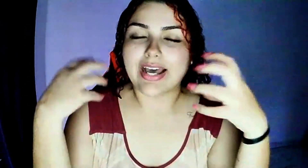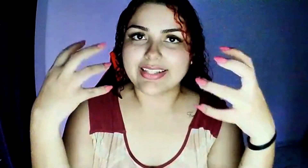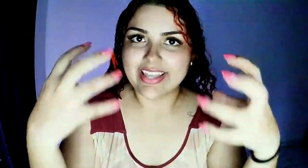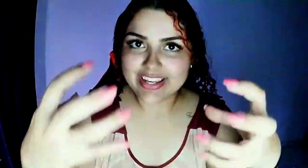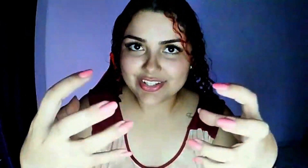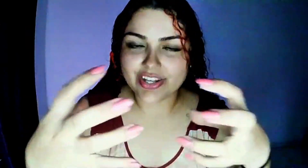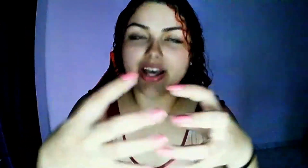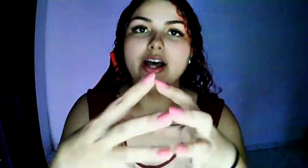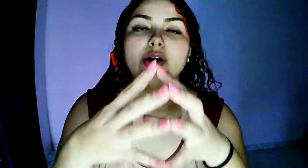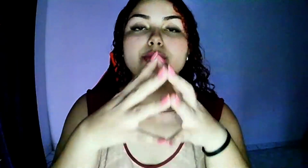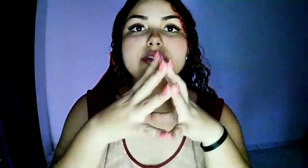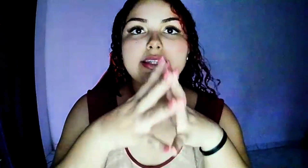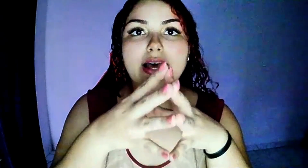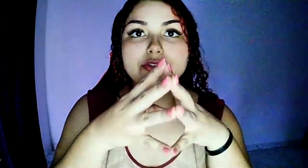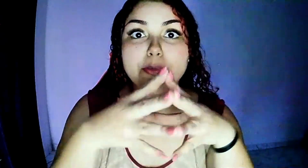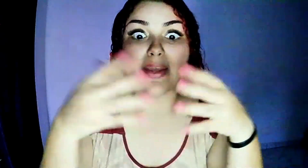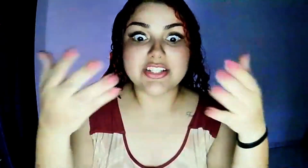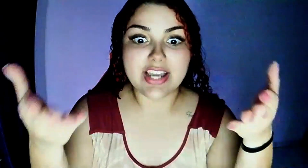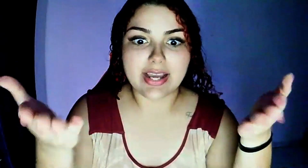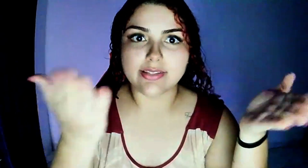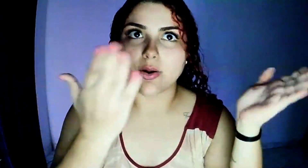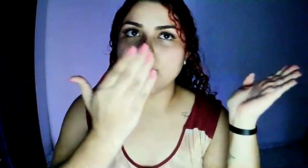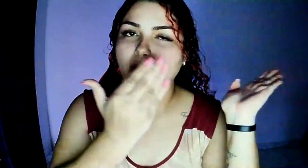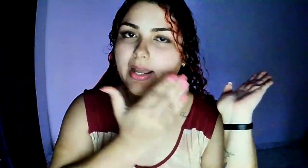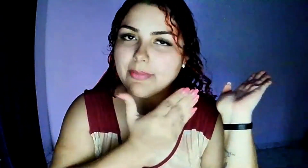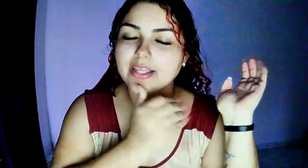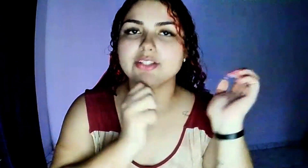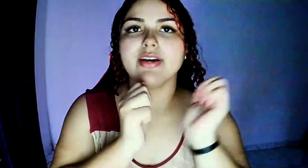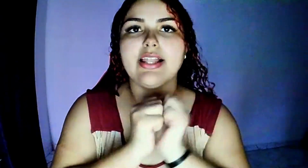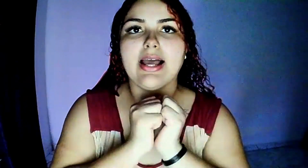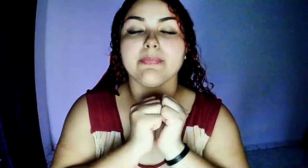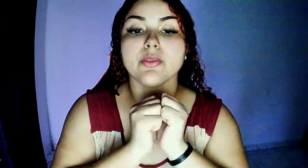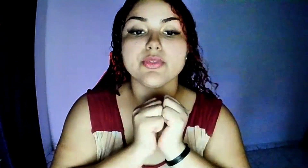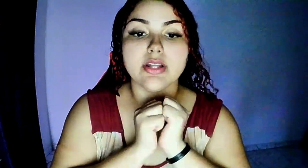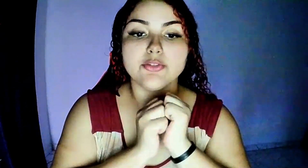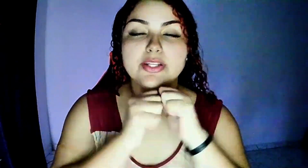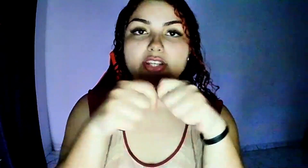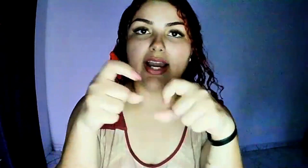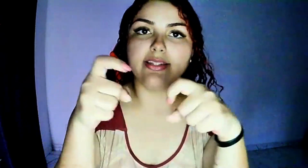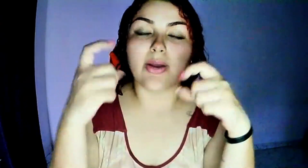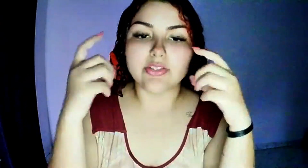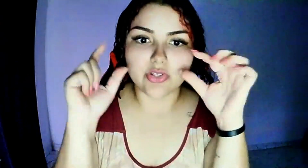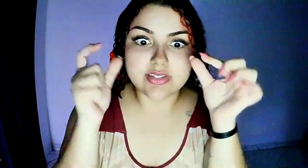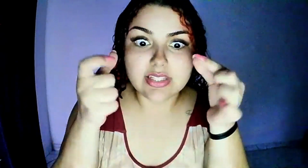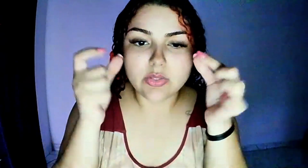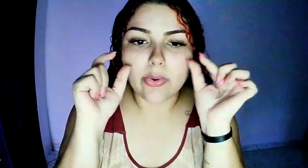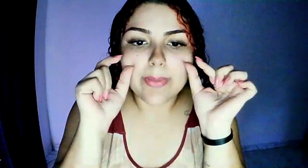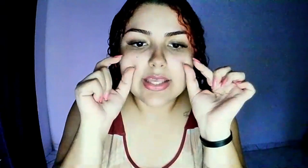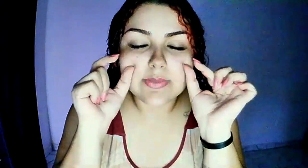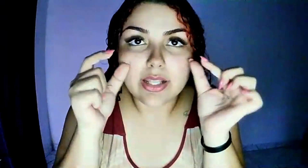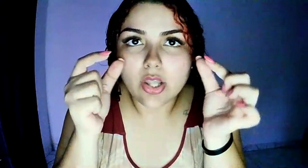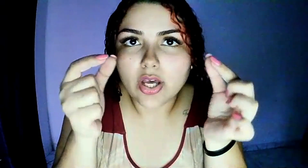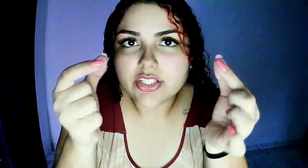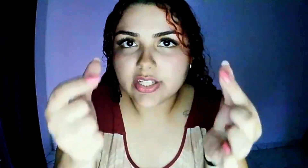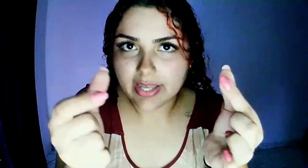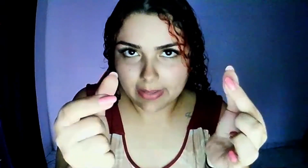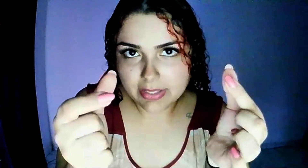a deixa, o sinal de pediatra, como eu acabei de falar. O sinal de pediatra, o raciocínio é o mesmo, a lógica é a